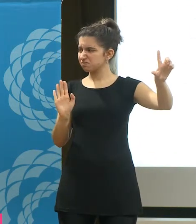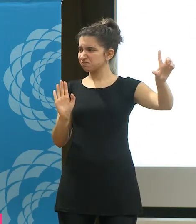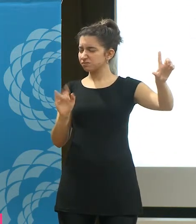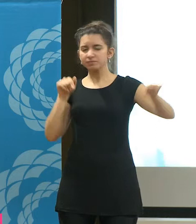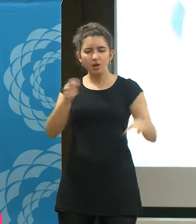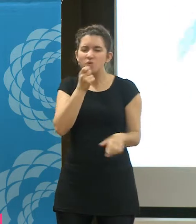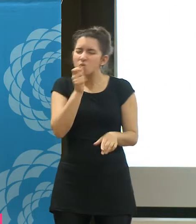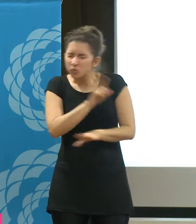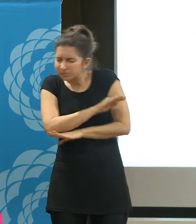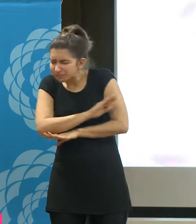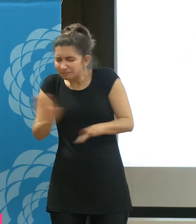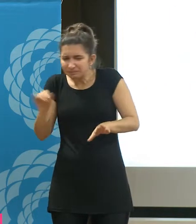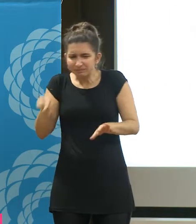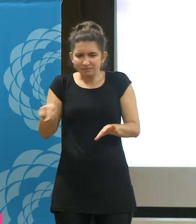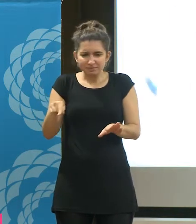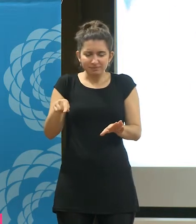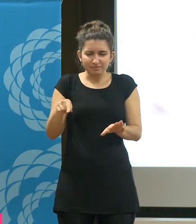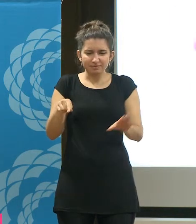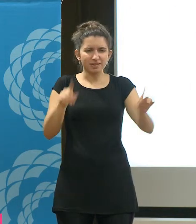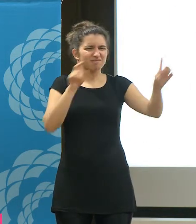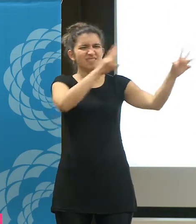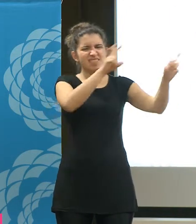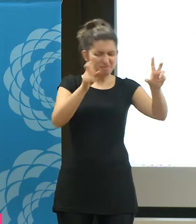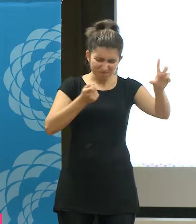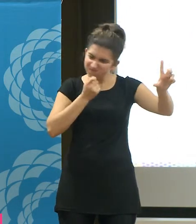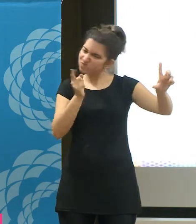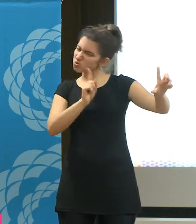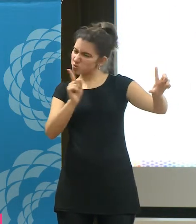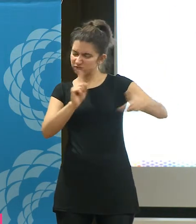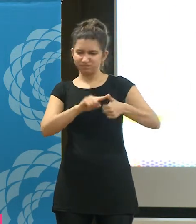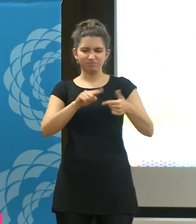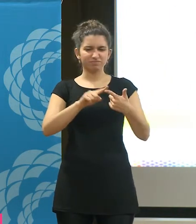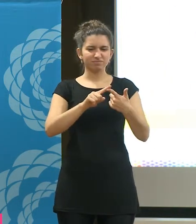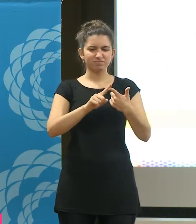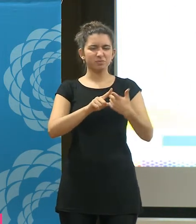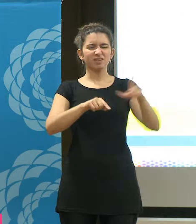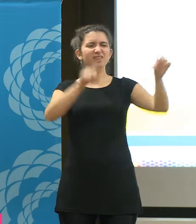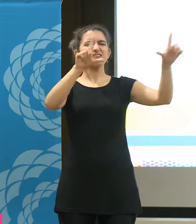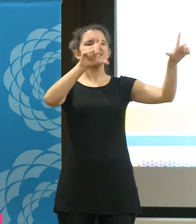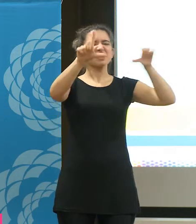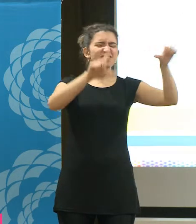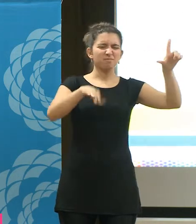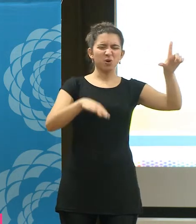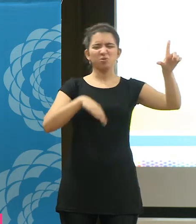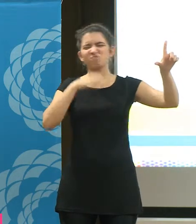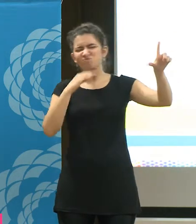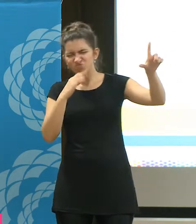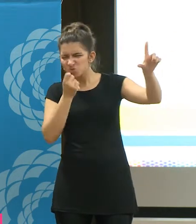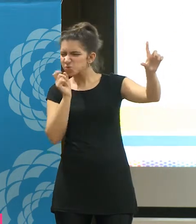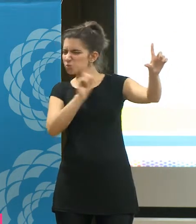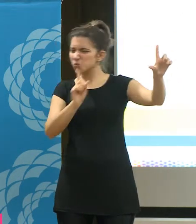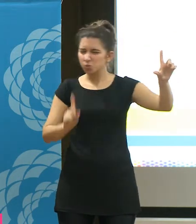en primer lugar, con el 23% sus contenidos. Luego, la banalidad, la estupidez de muchos programas,